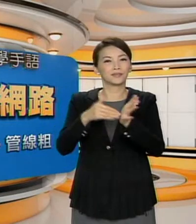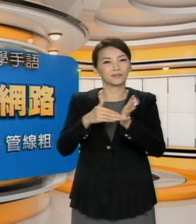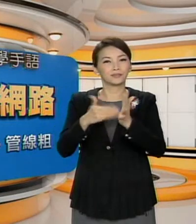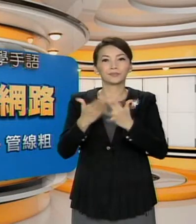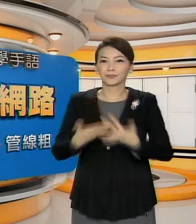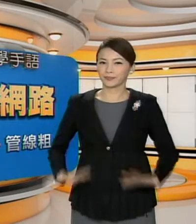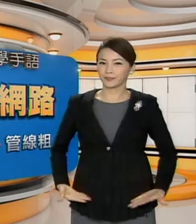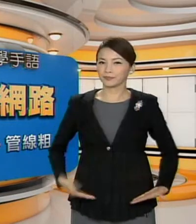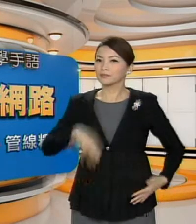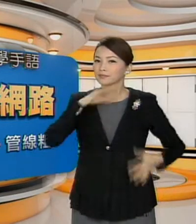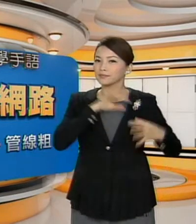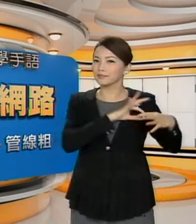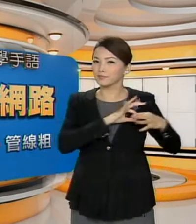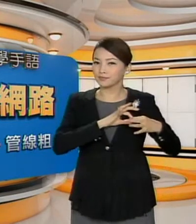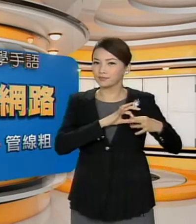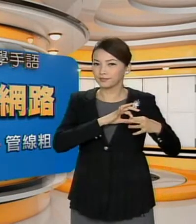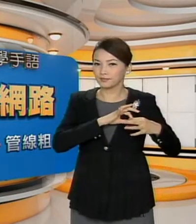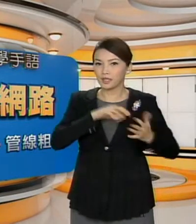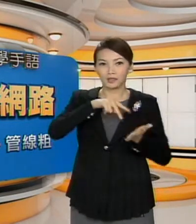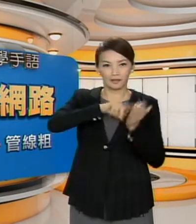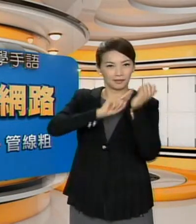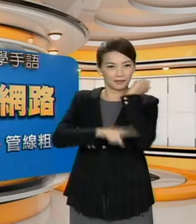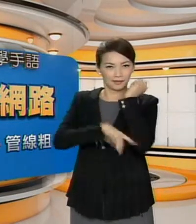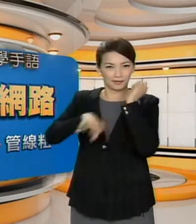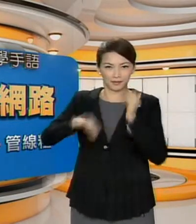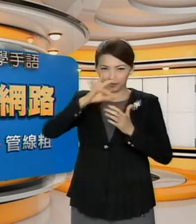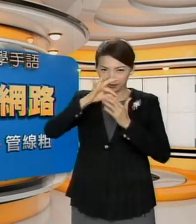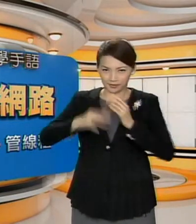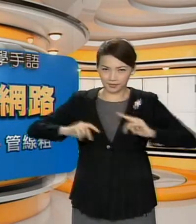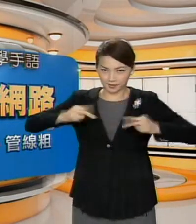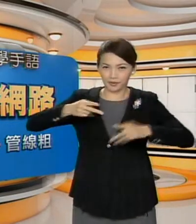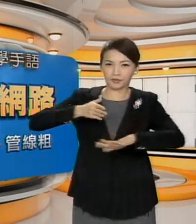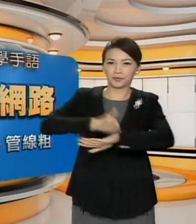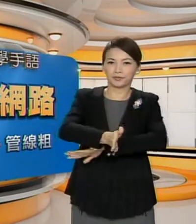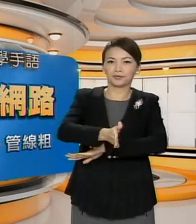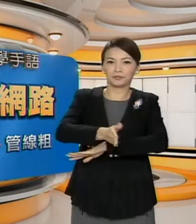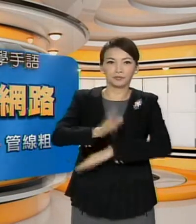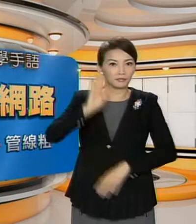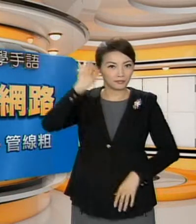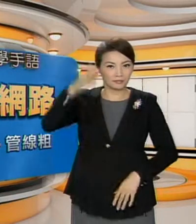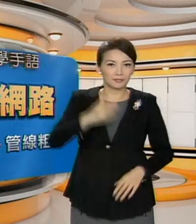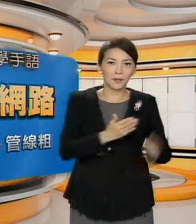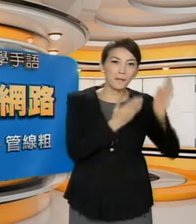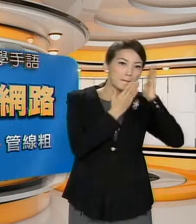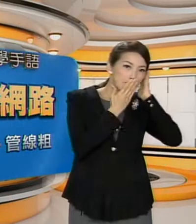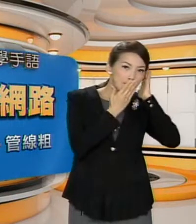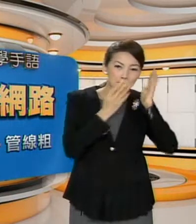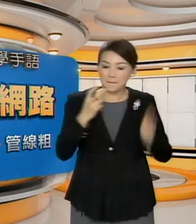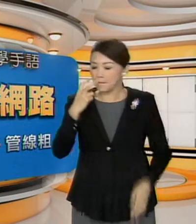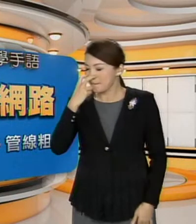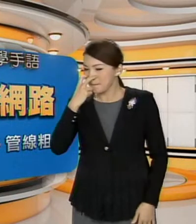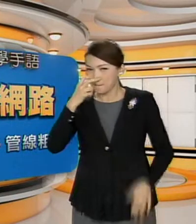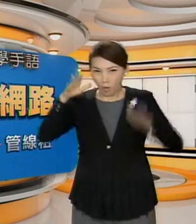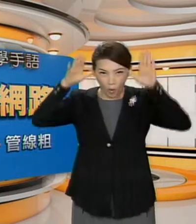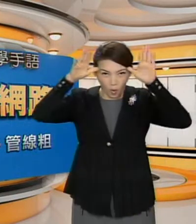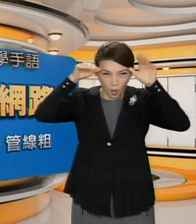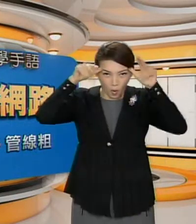手语，我们休息一下，稍后回来关心立法院完成修法，以后导盲犬跟导盲犬一